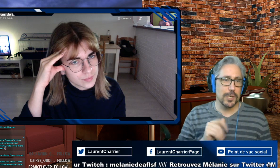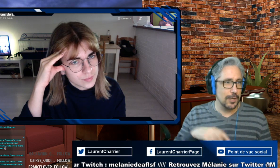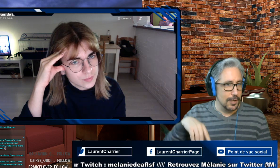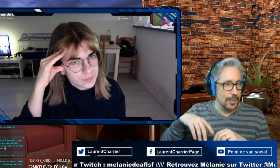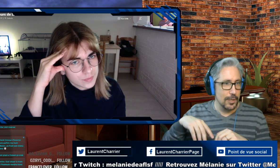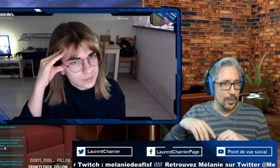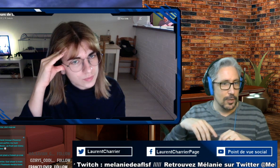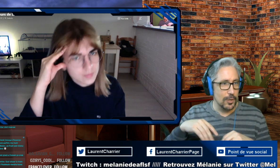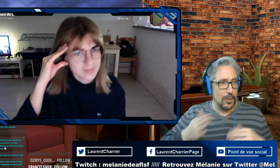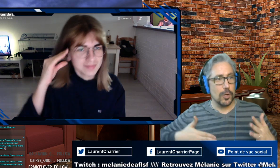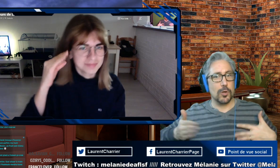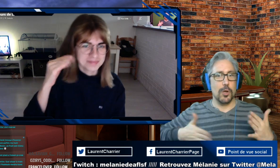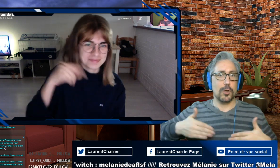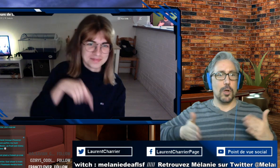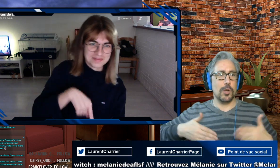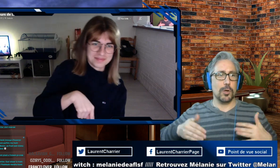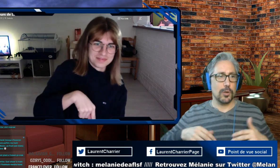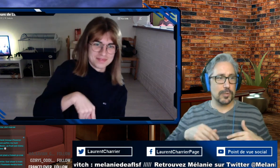Ton chien,